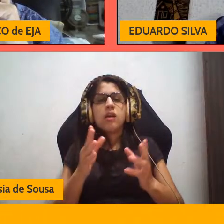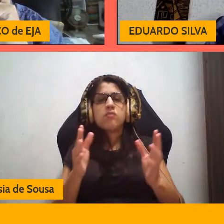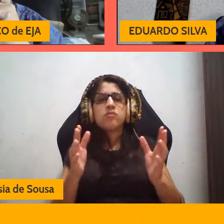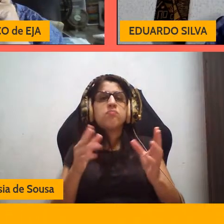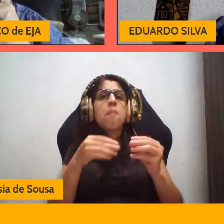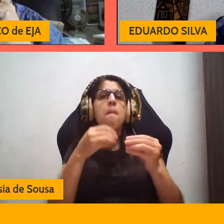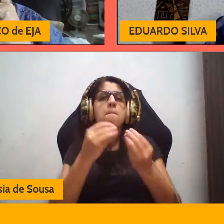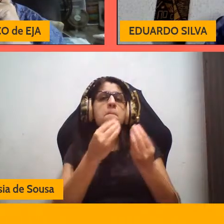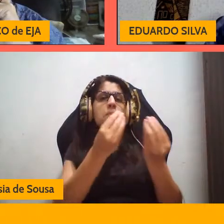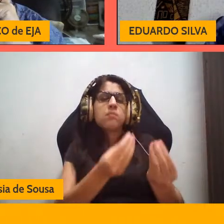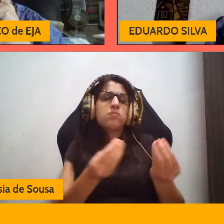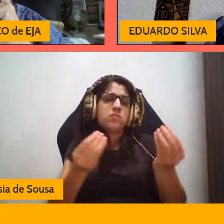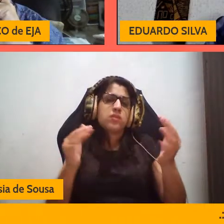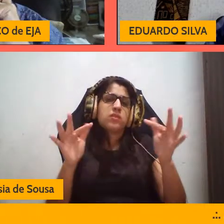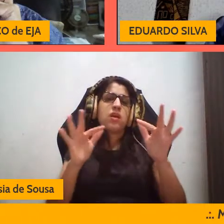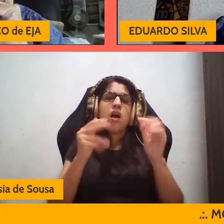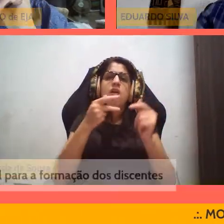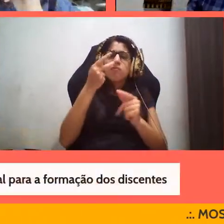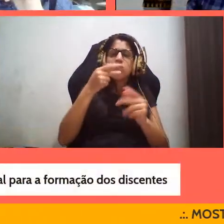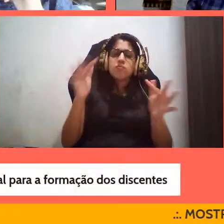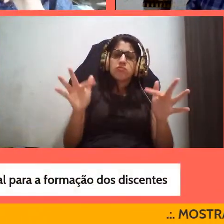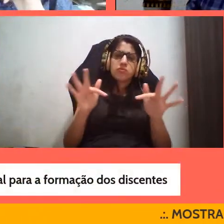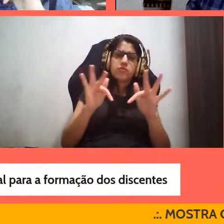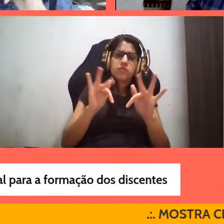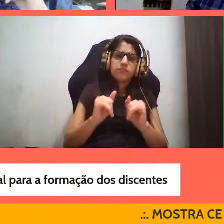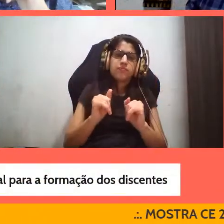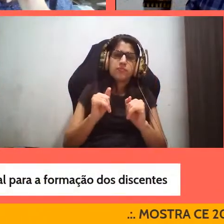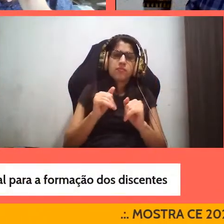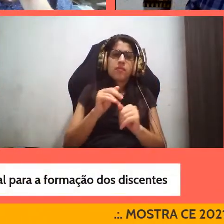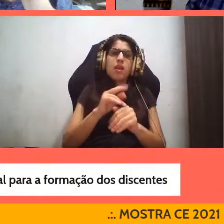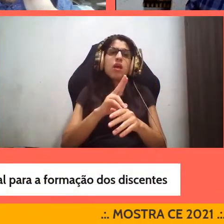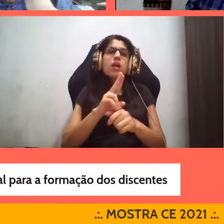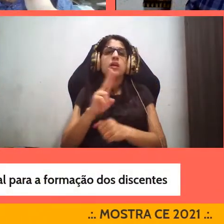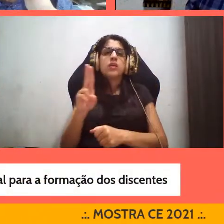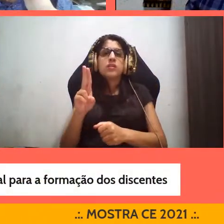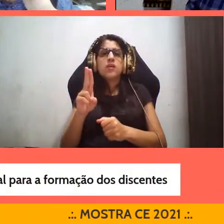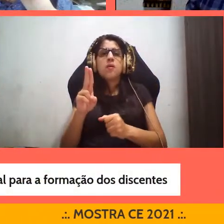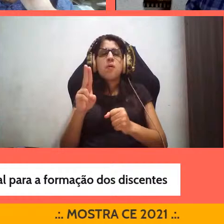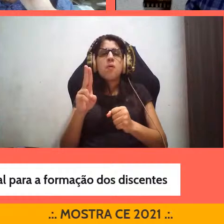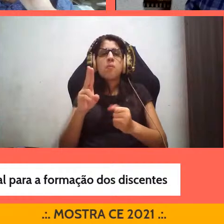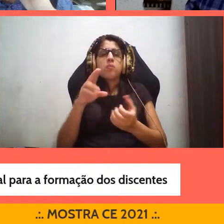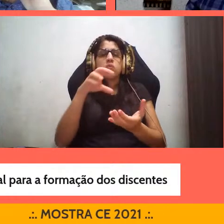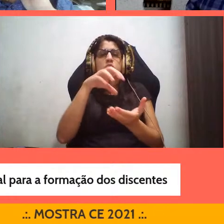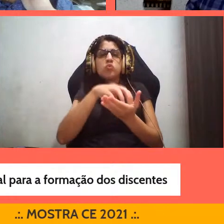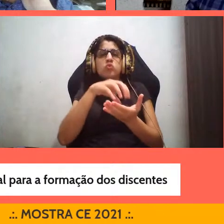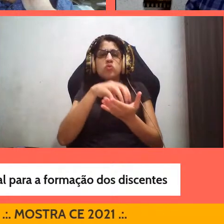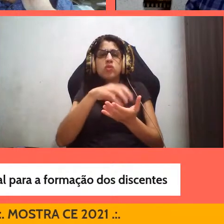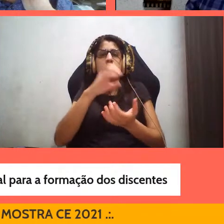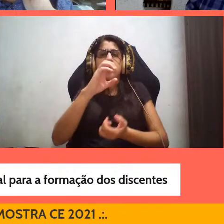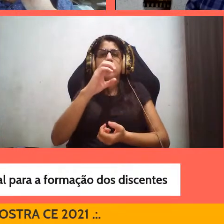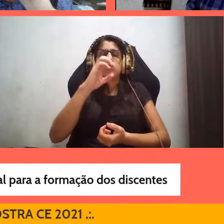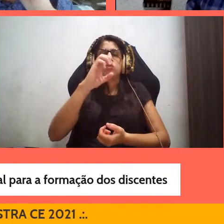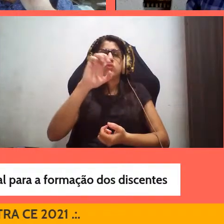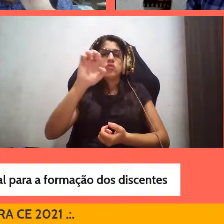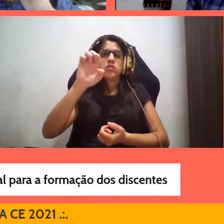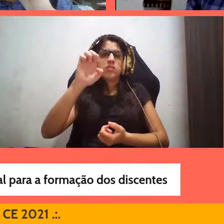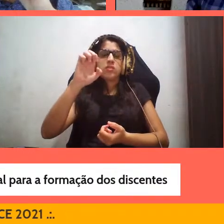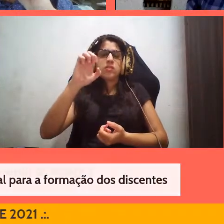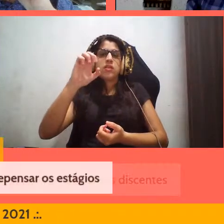e em nome da, desde já em nome da direção do Centro de Educação, de toda a equipe da Mostra CE